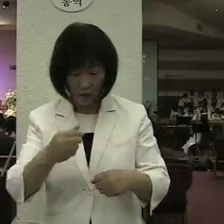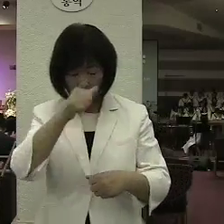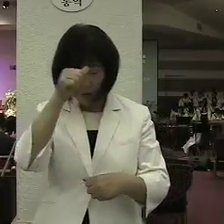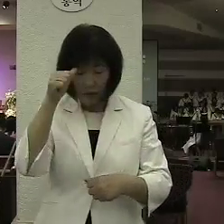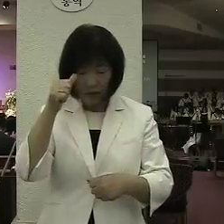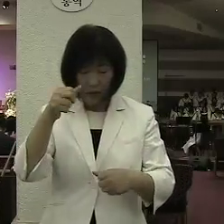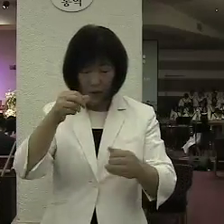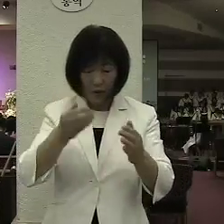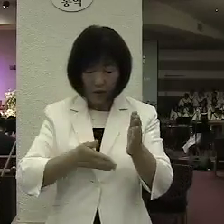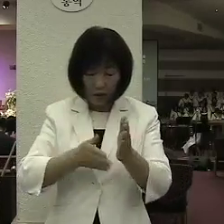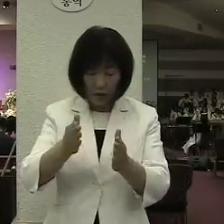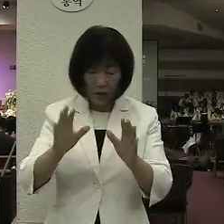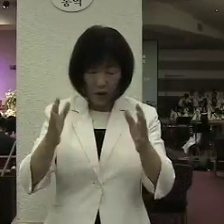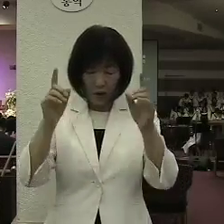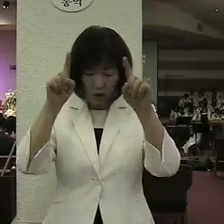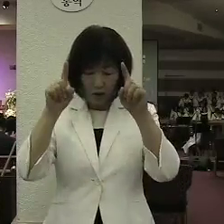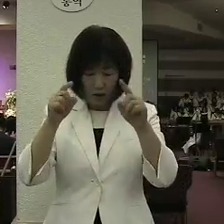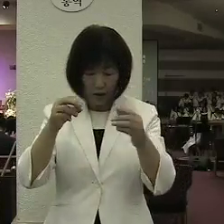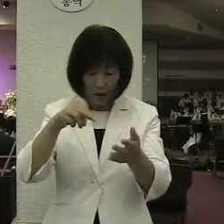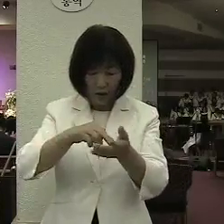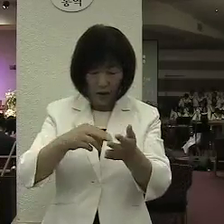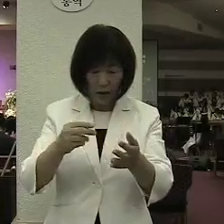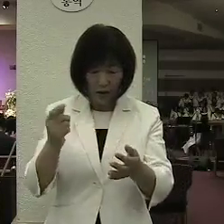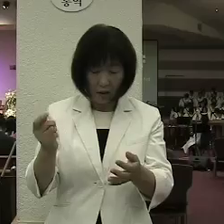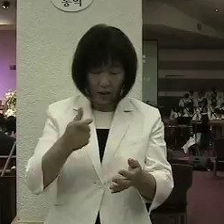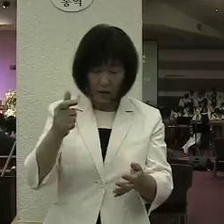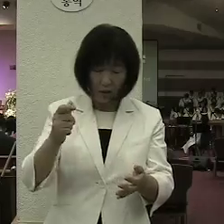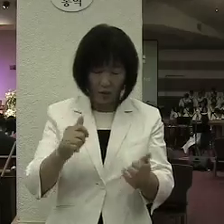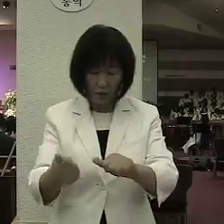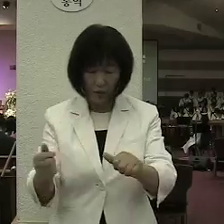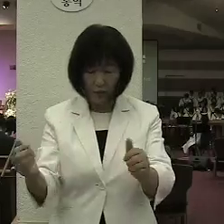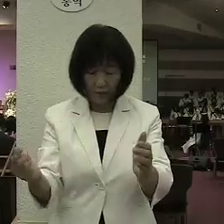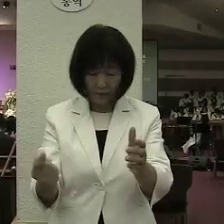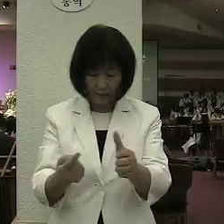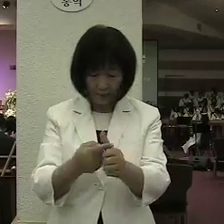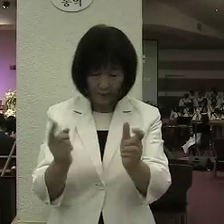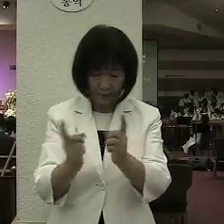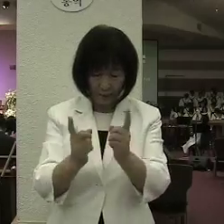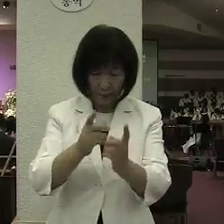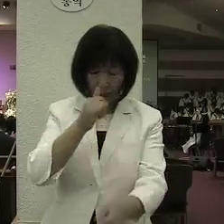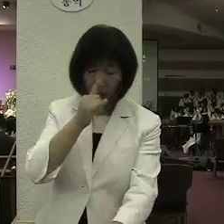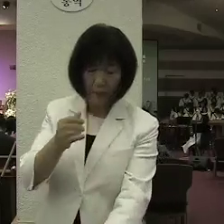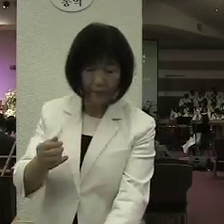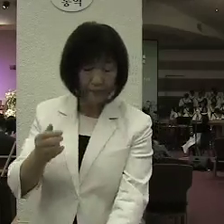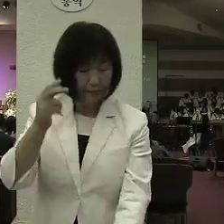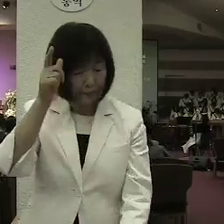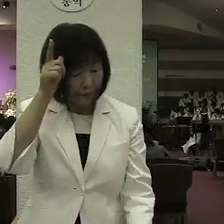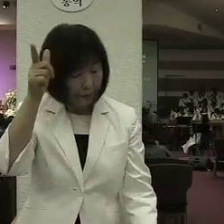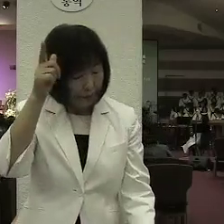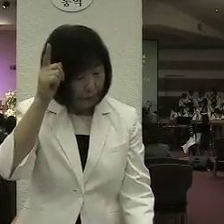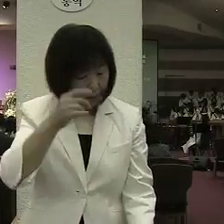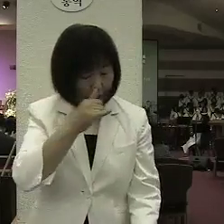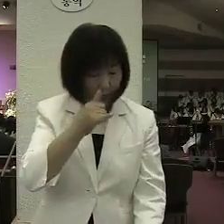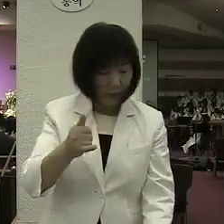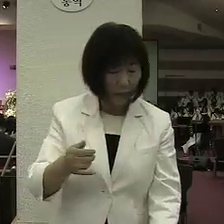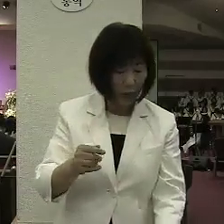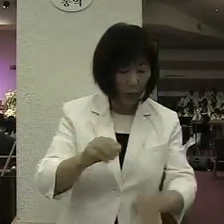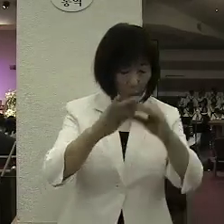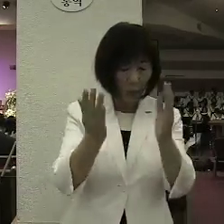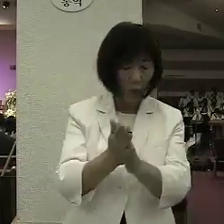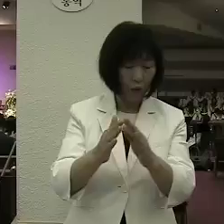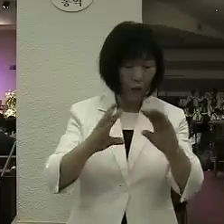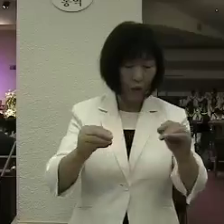하기에 합당한 자가 보이지 않도록 내가 크게 울었더니 장로 중에 하나가 내게 말하되 울지